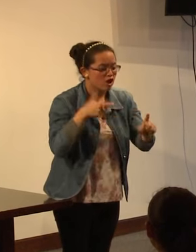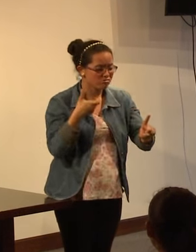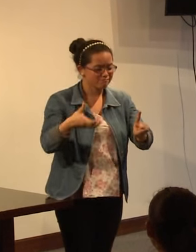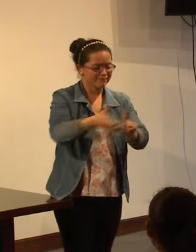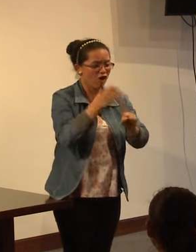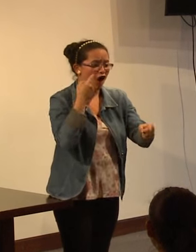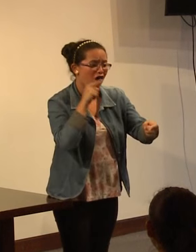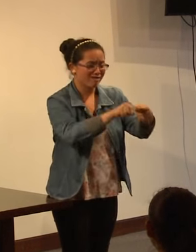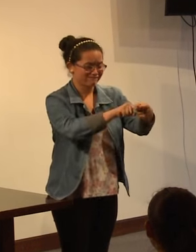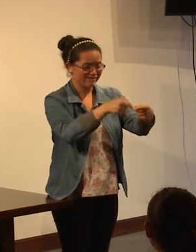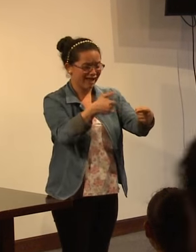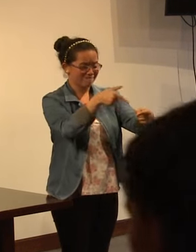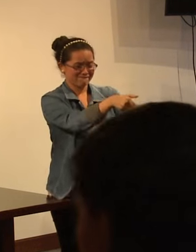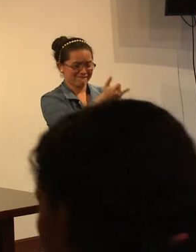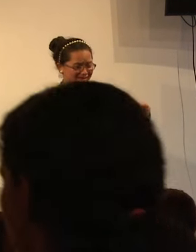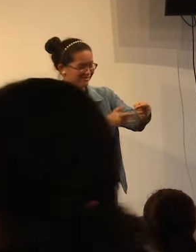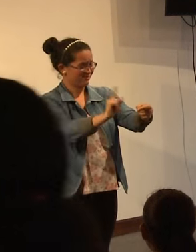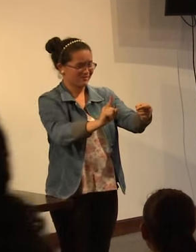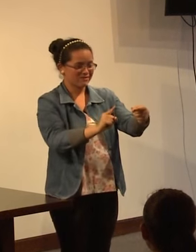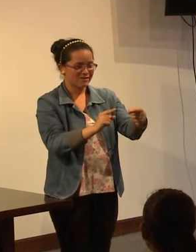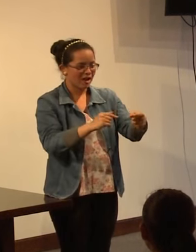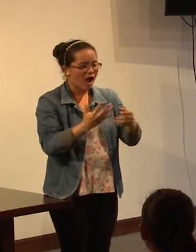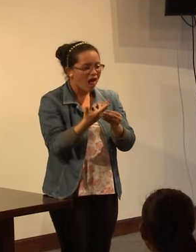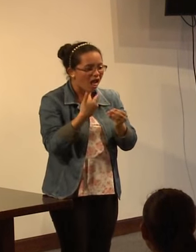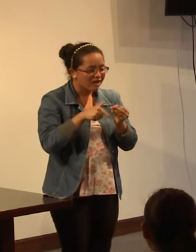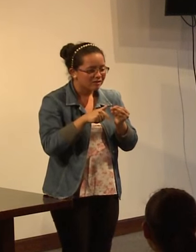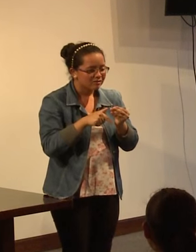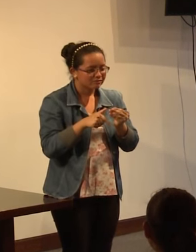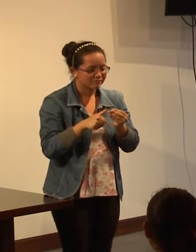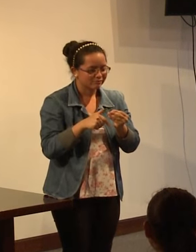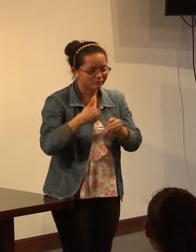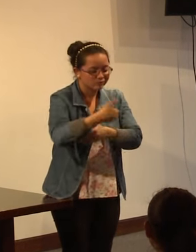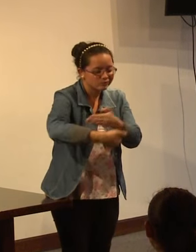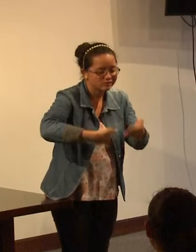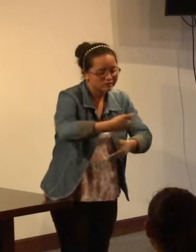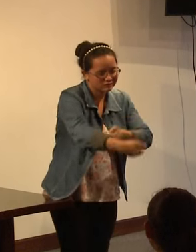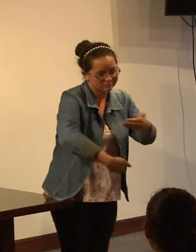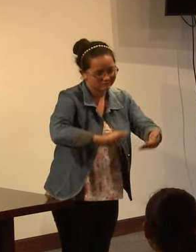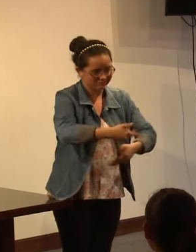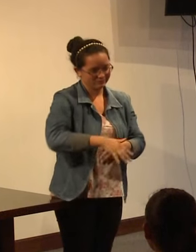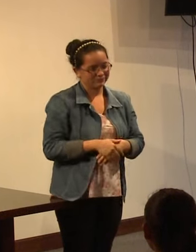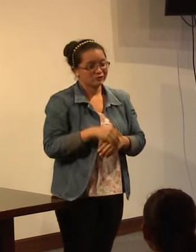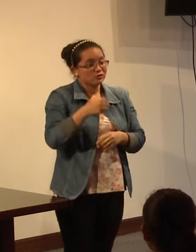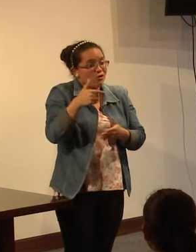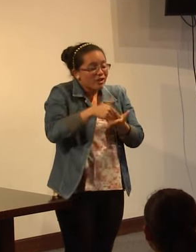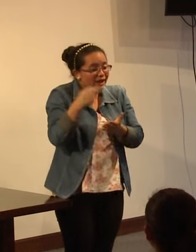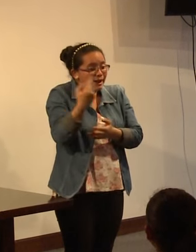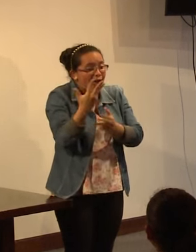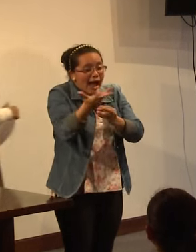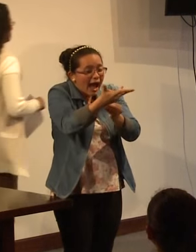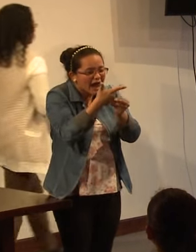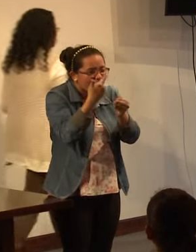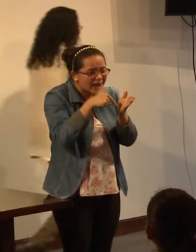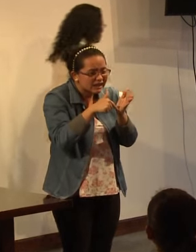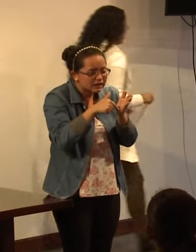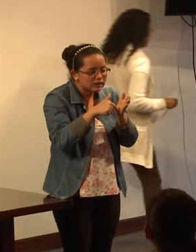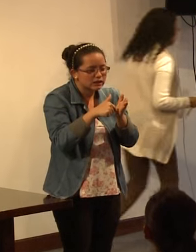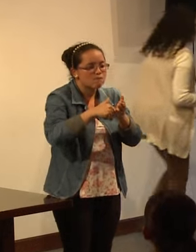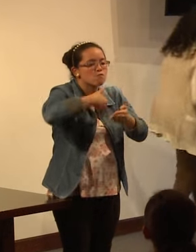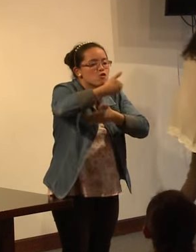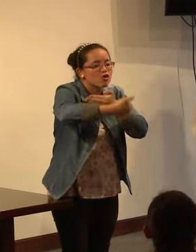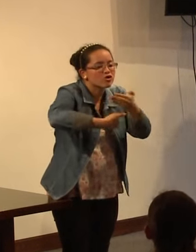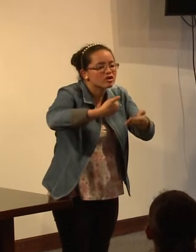esto es clave y esto determina la forma con la que uno ve la educación artística en un colegio. Lo repito, el arte es el proceso en un